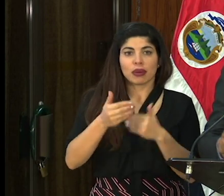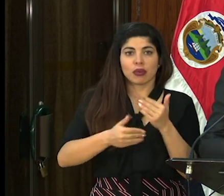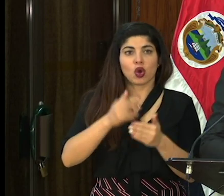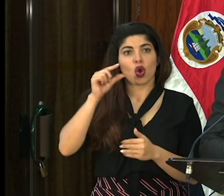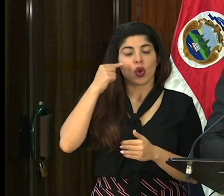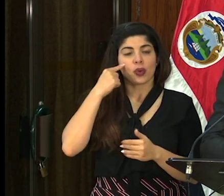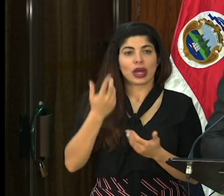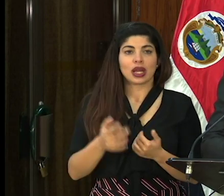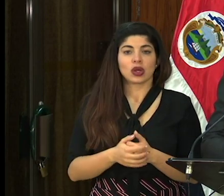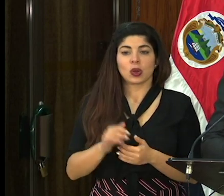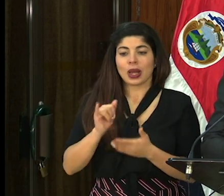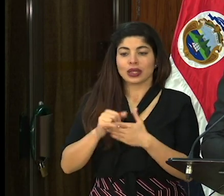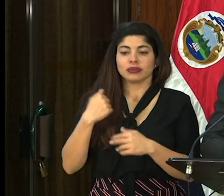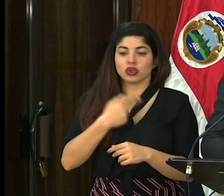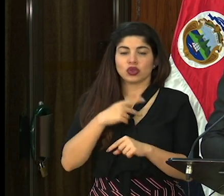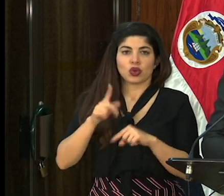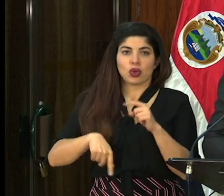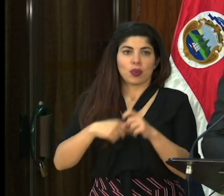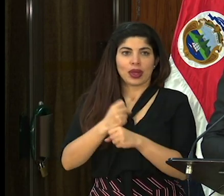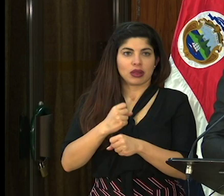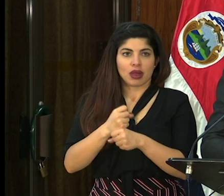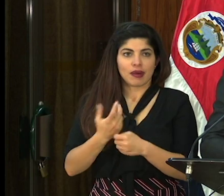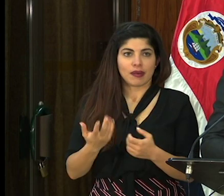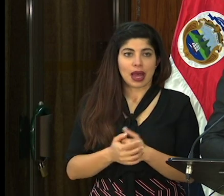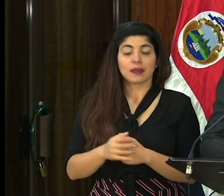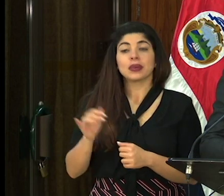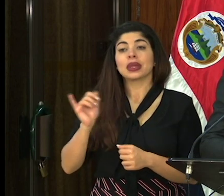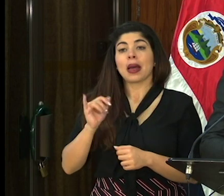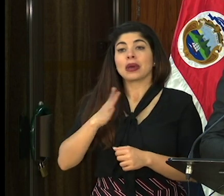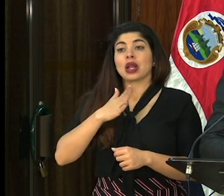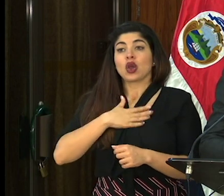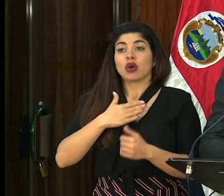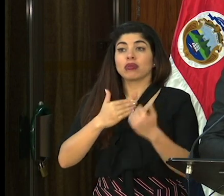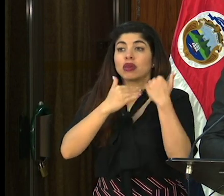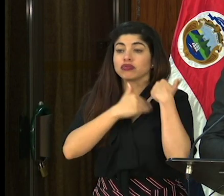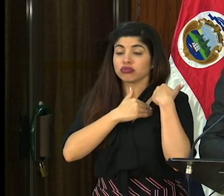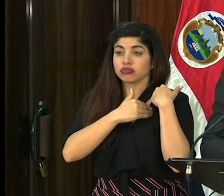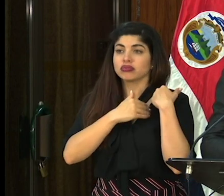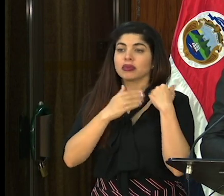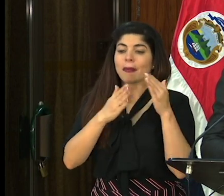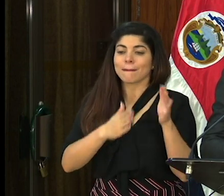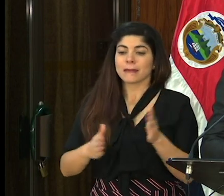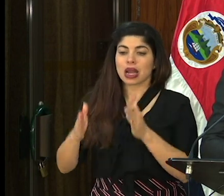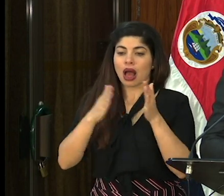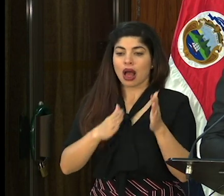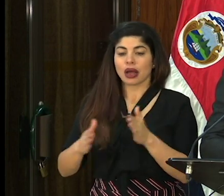y así no podemos avanzar. Y bueno, a mí lo que me corresponde es planear